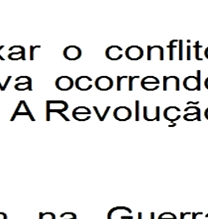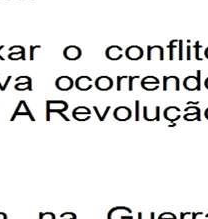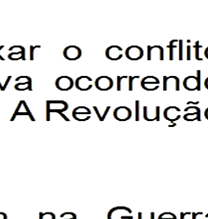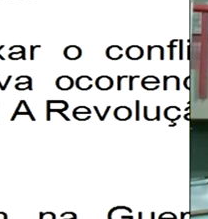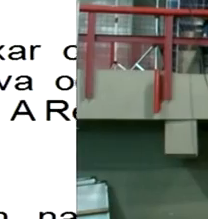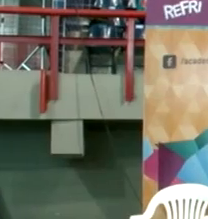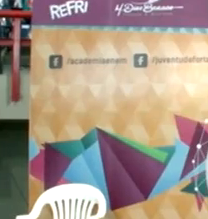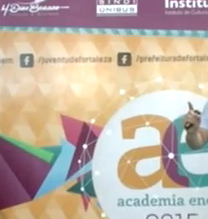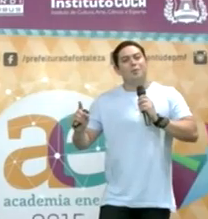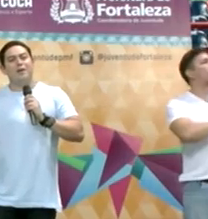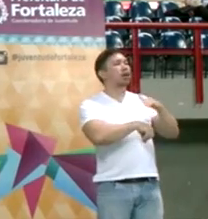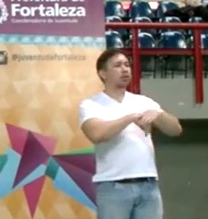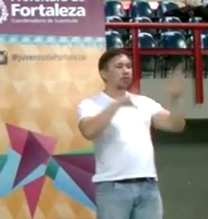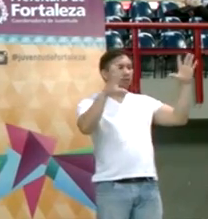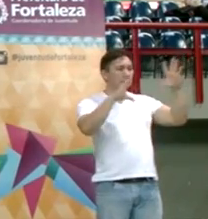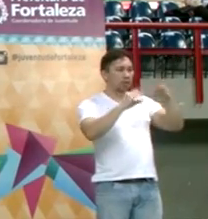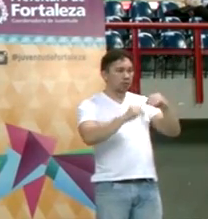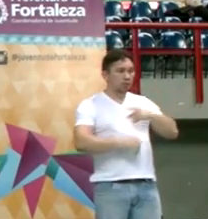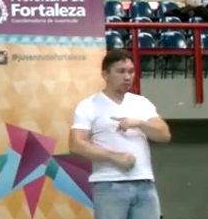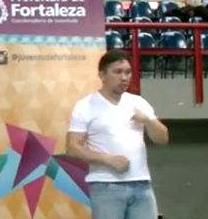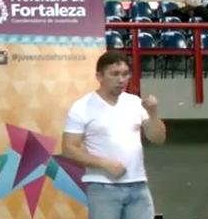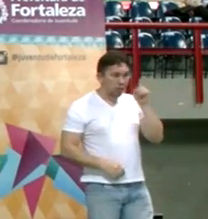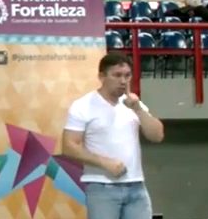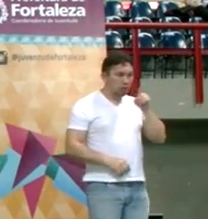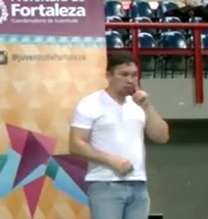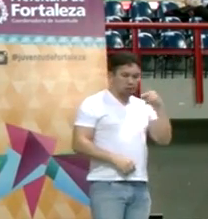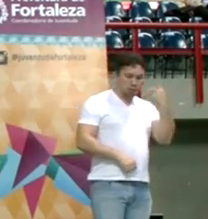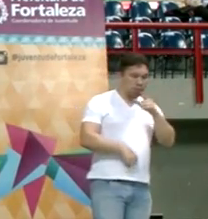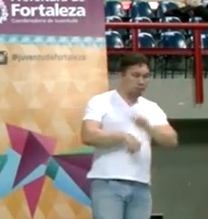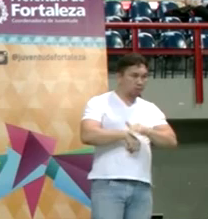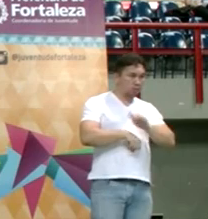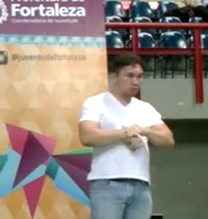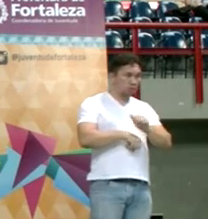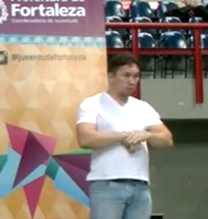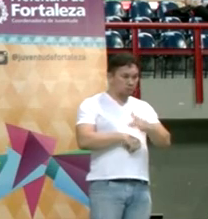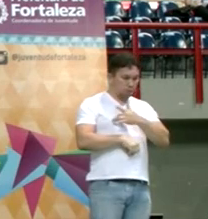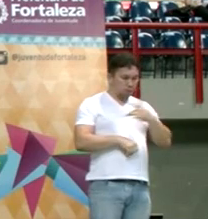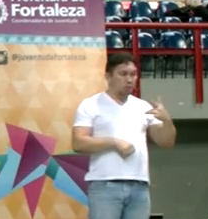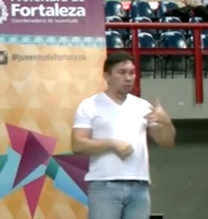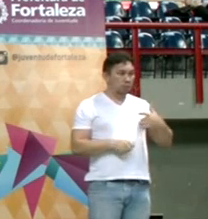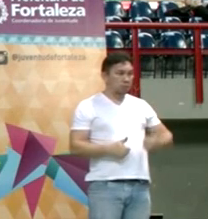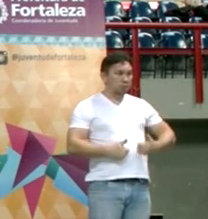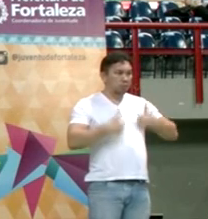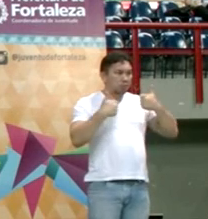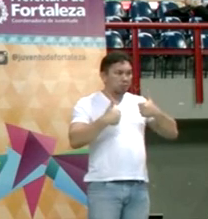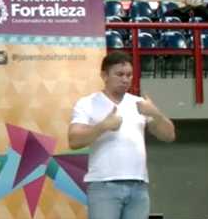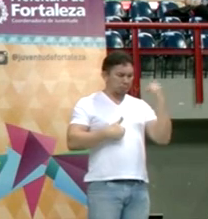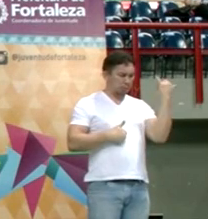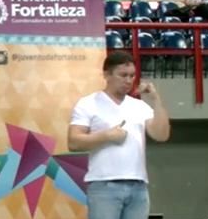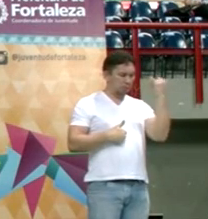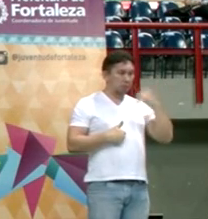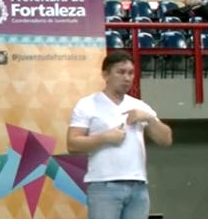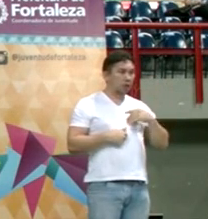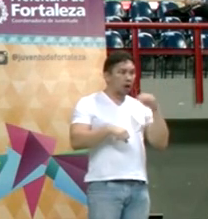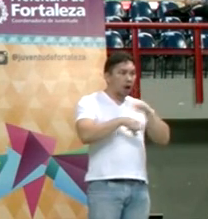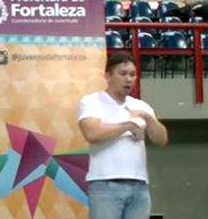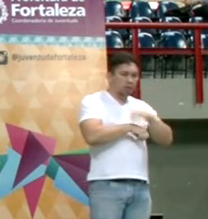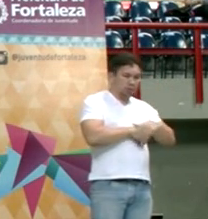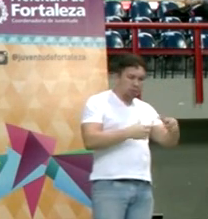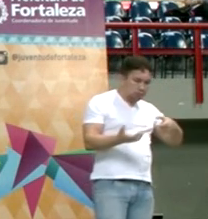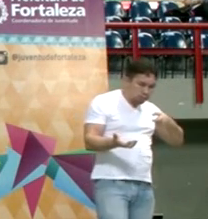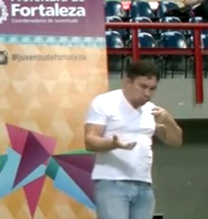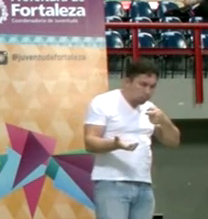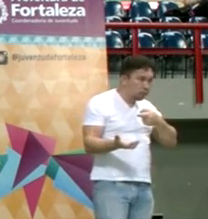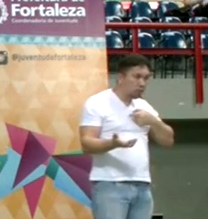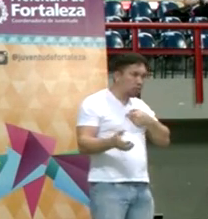de noite, porque os americanos, como estavam mais em condições de saúde, de energia, eles atacavam à noite. Eles